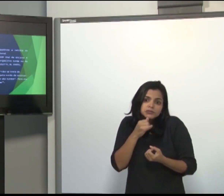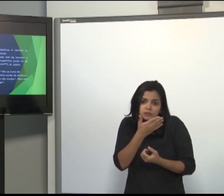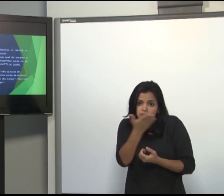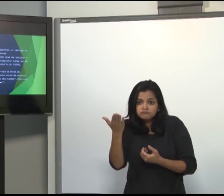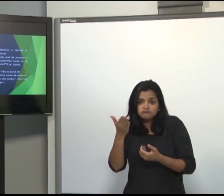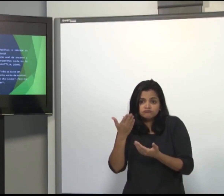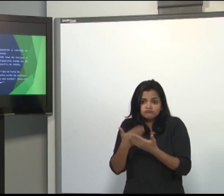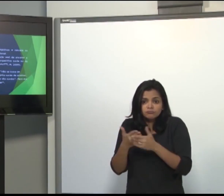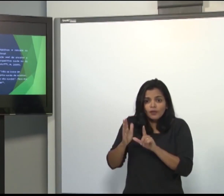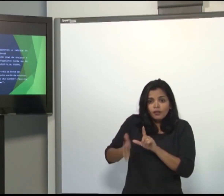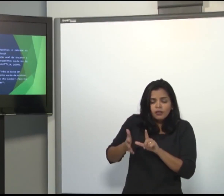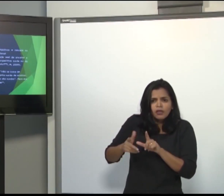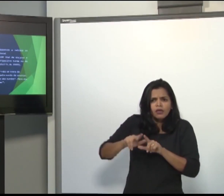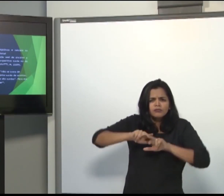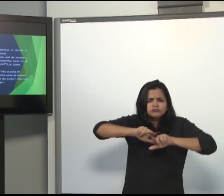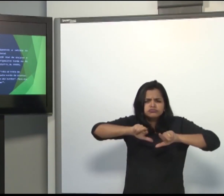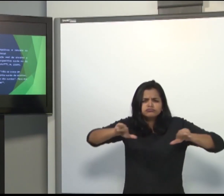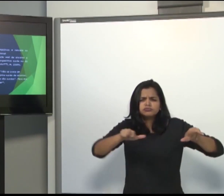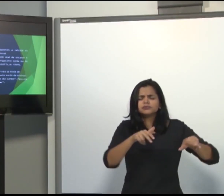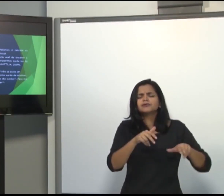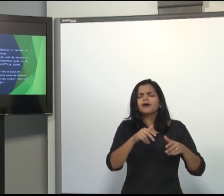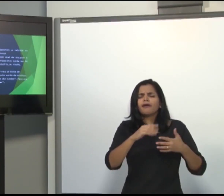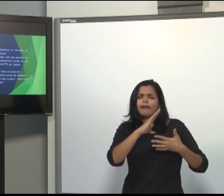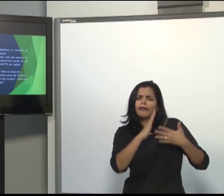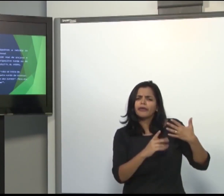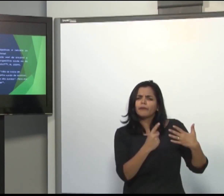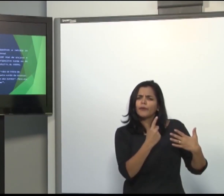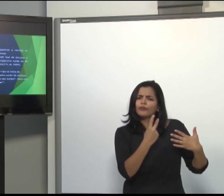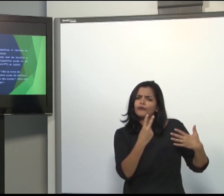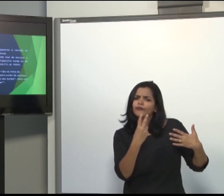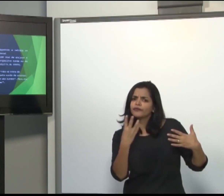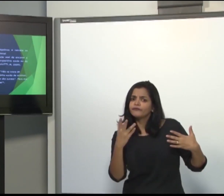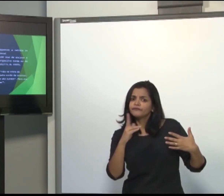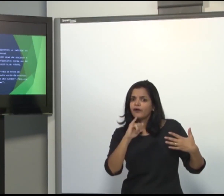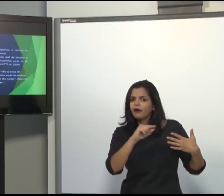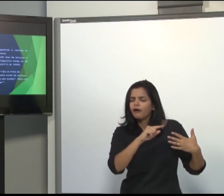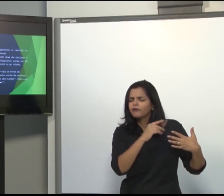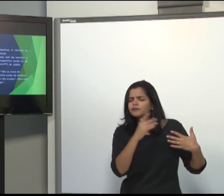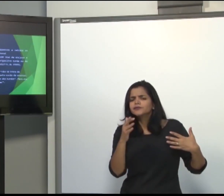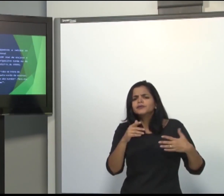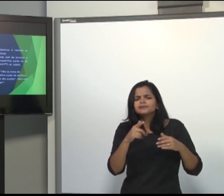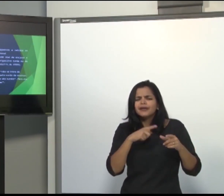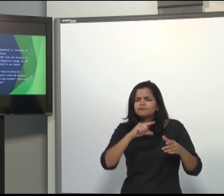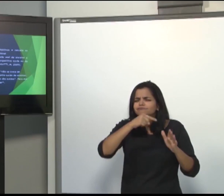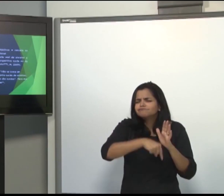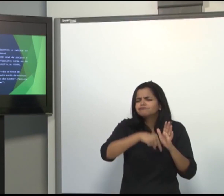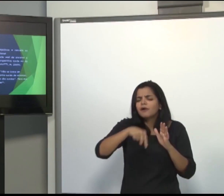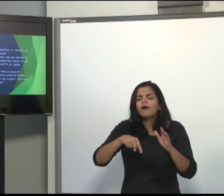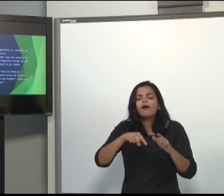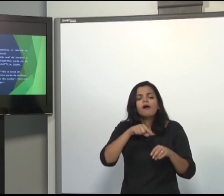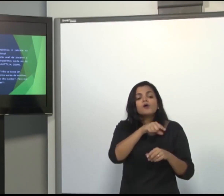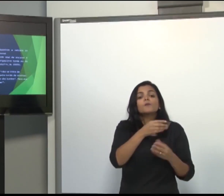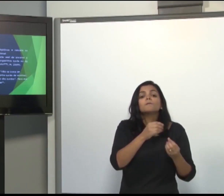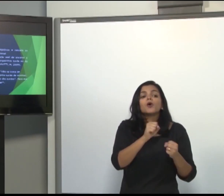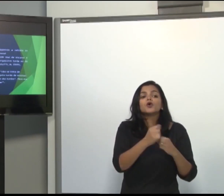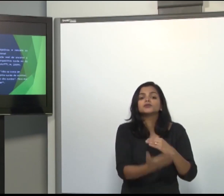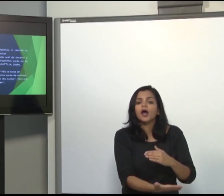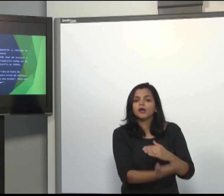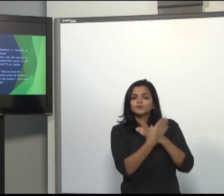Libras e vão passar, vão estudar, aprofundar esse processo de ensino, essas metodologias que auxiliam